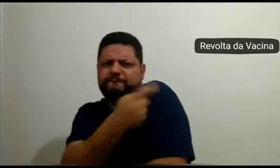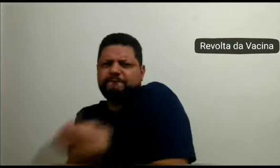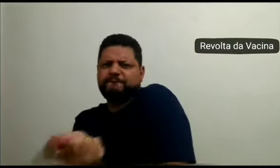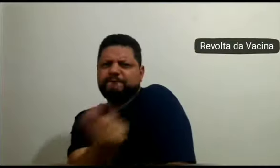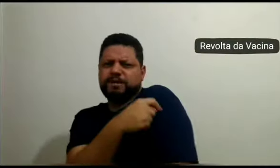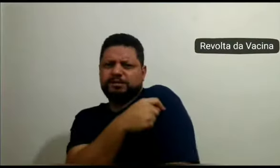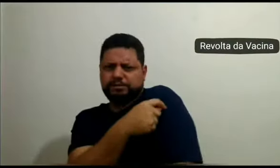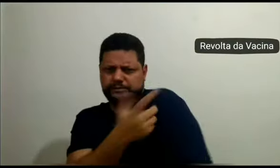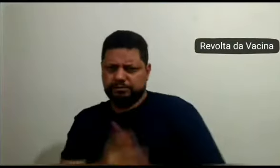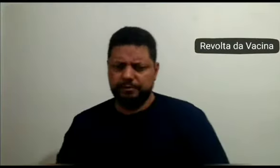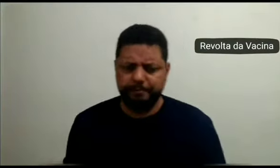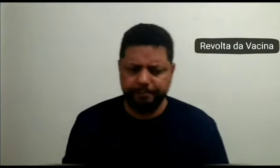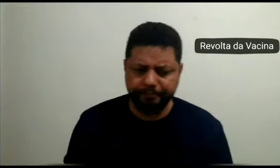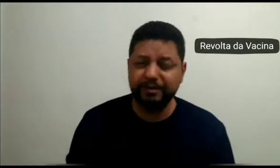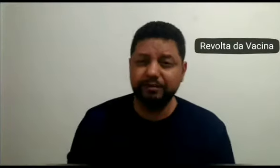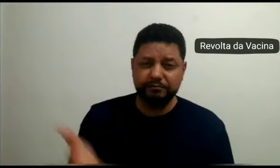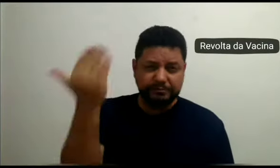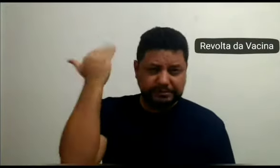Revolta da vacina.